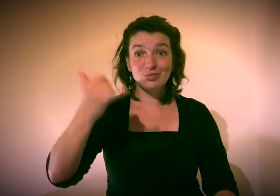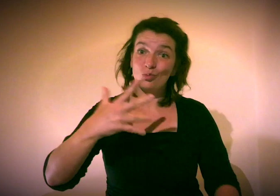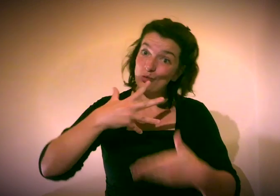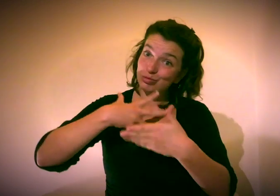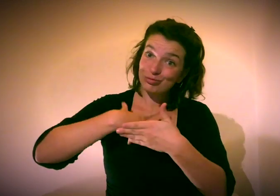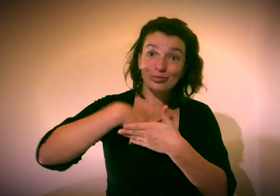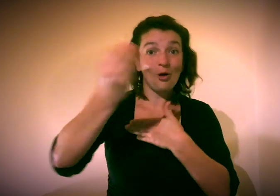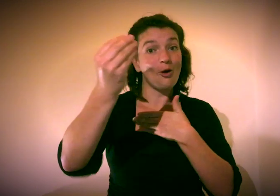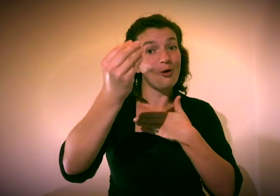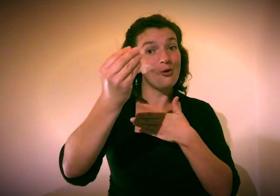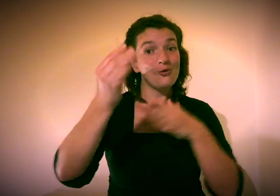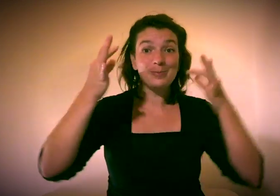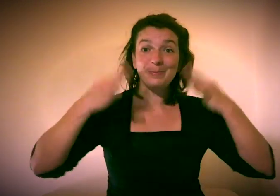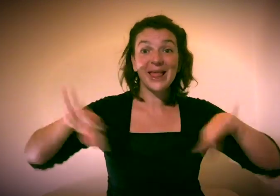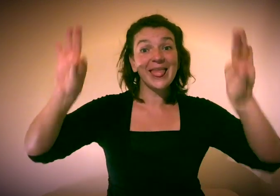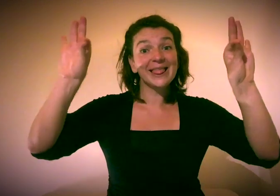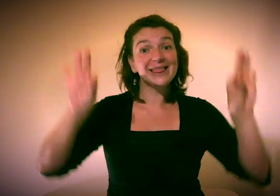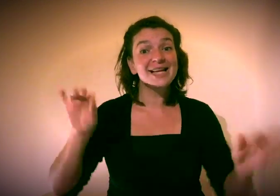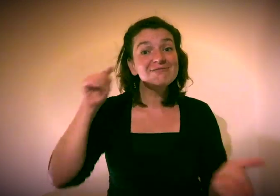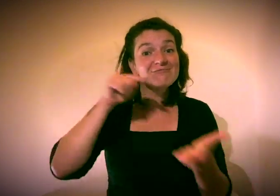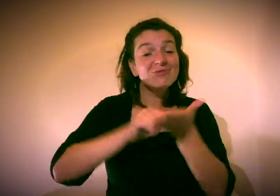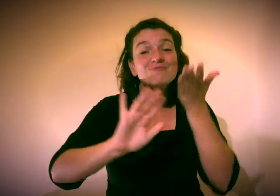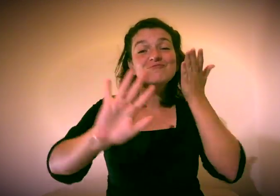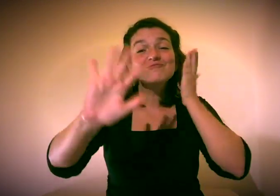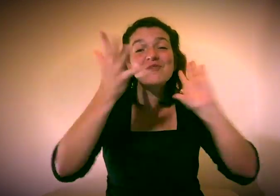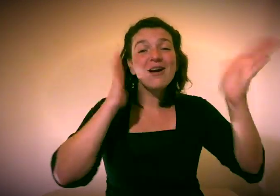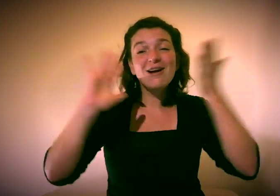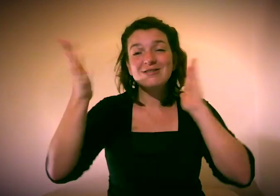Par une belle journée, elle l'emmena en pique-nique dans les bois.